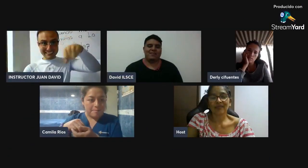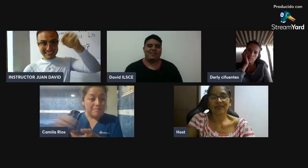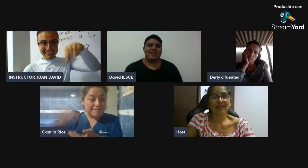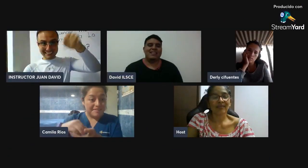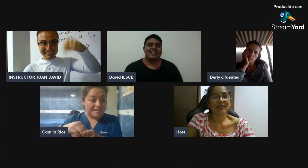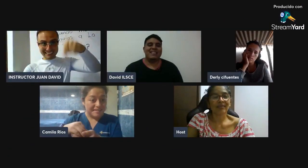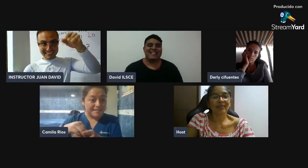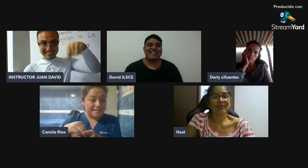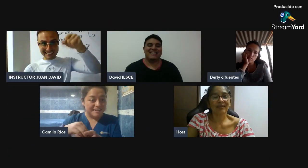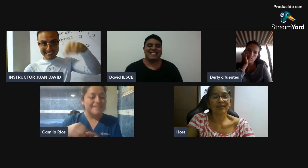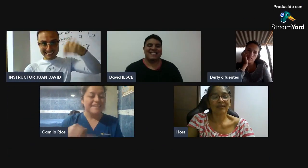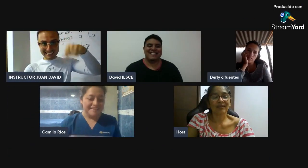sí sí